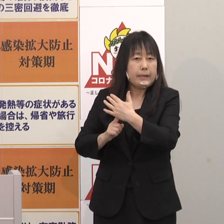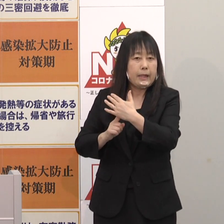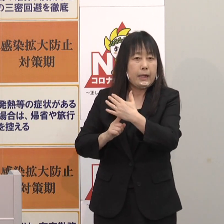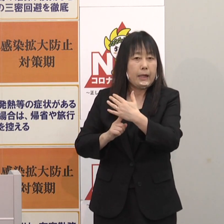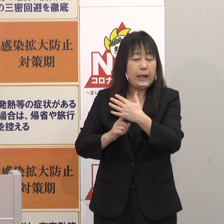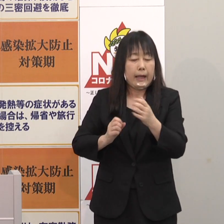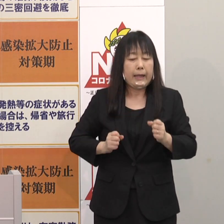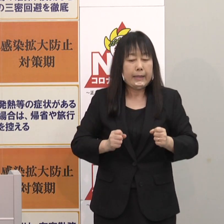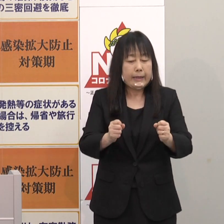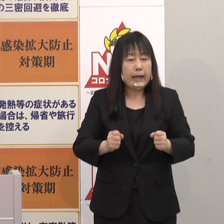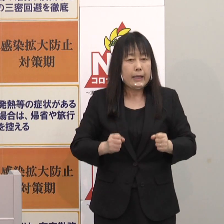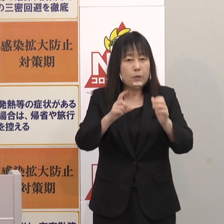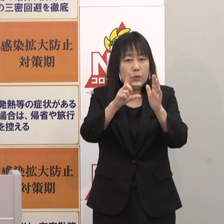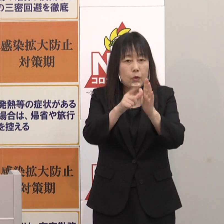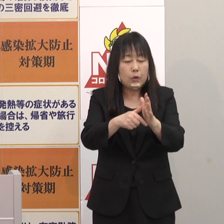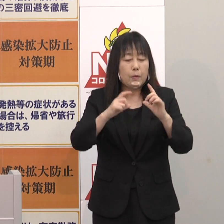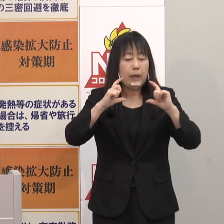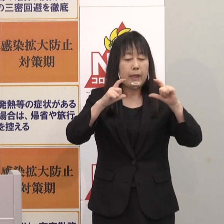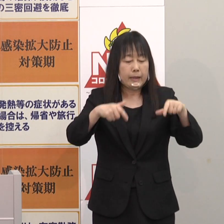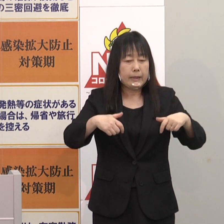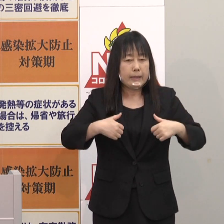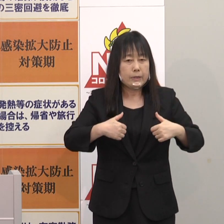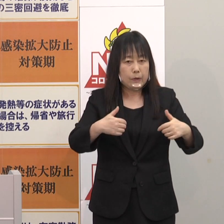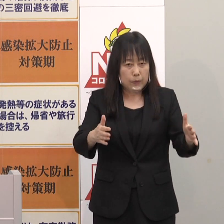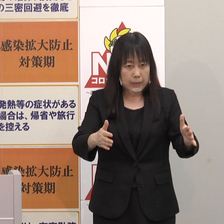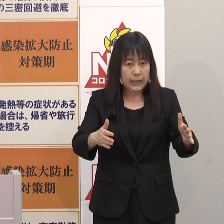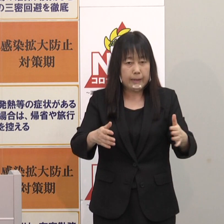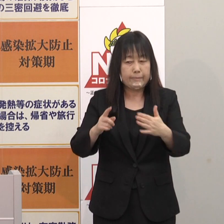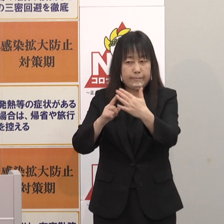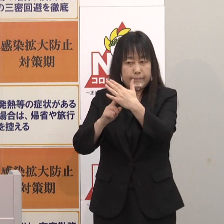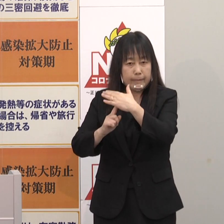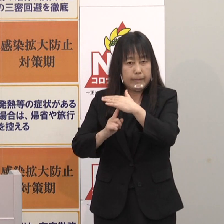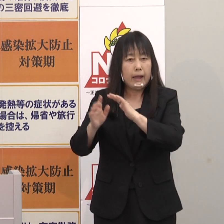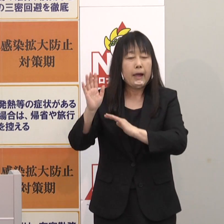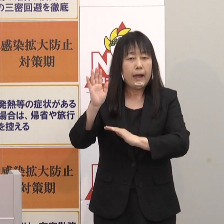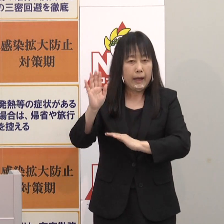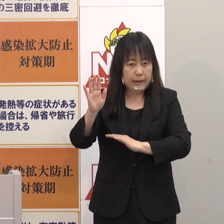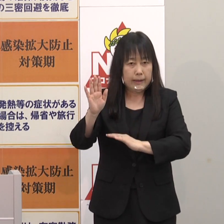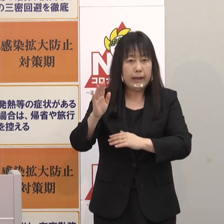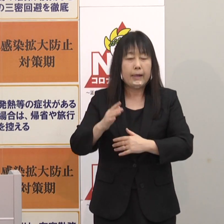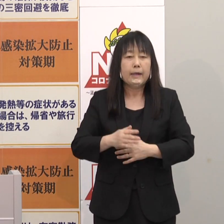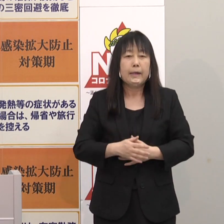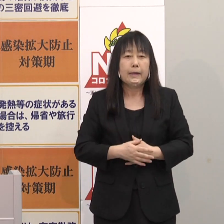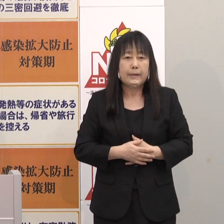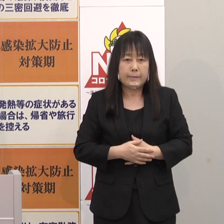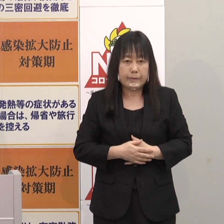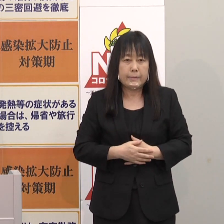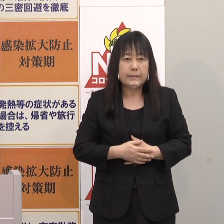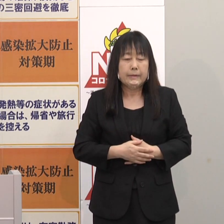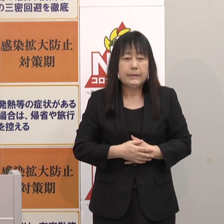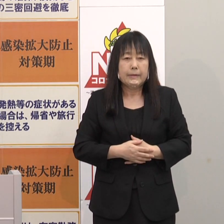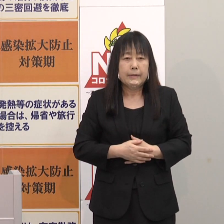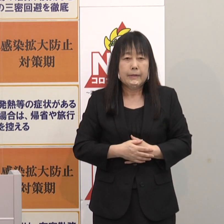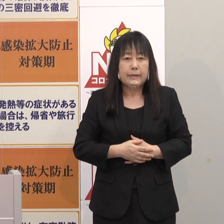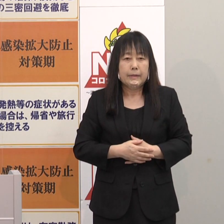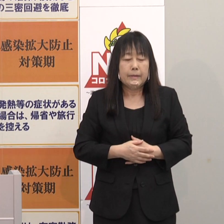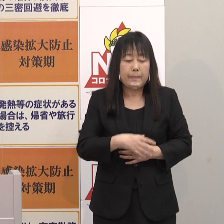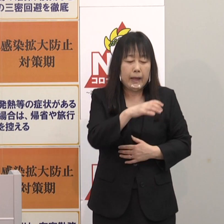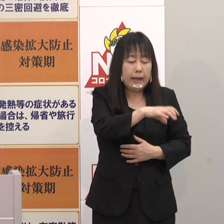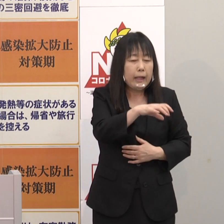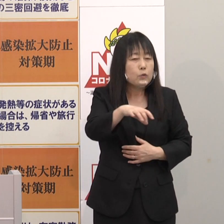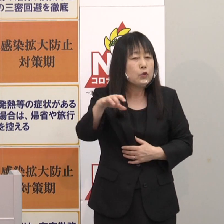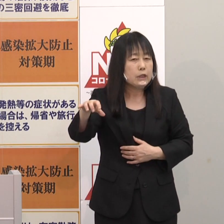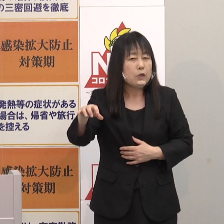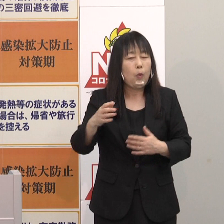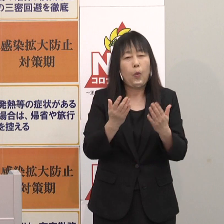ました。ただ各地の学校において、すでにコロナ禍になってから2年以上が経過する